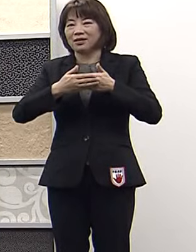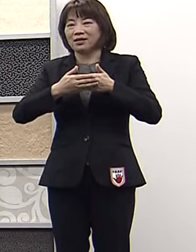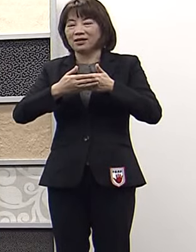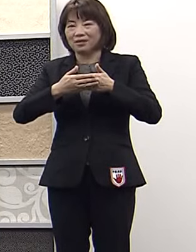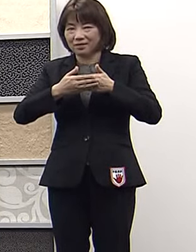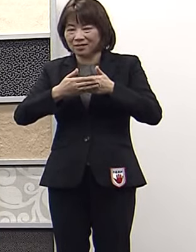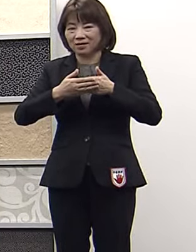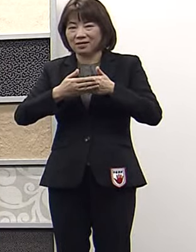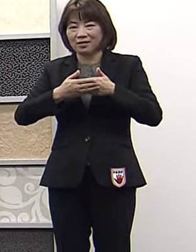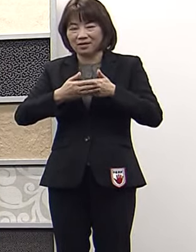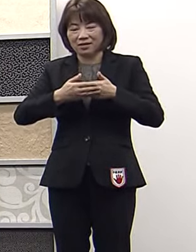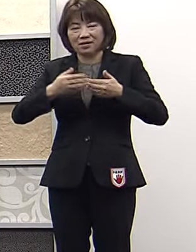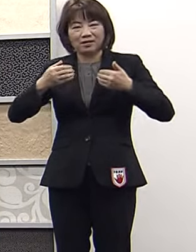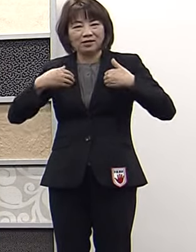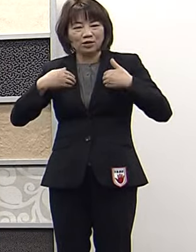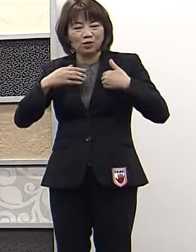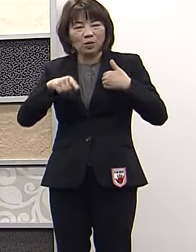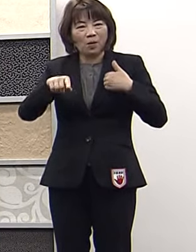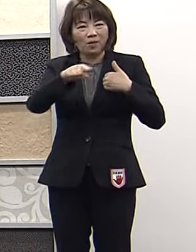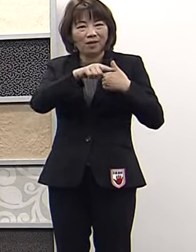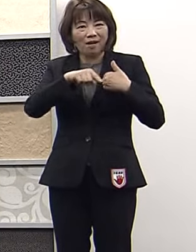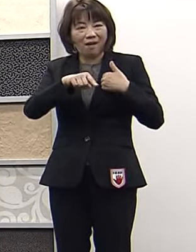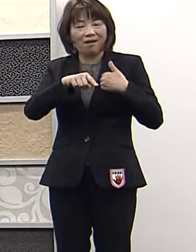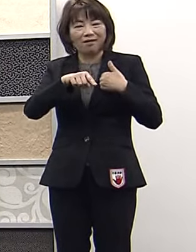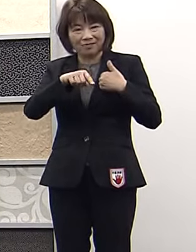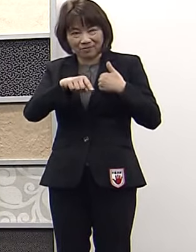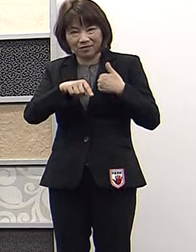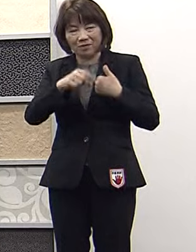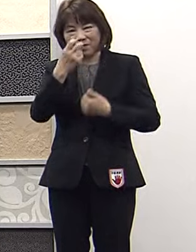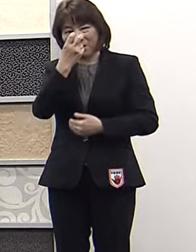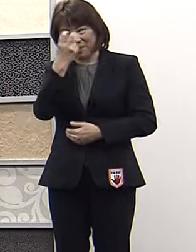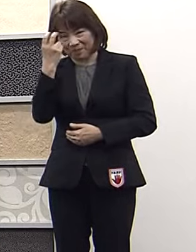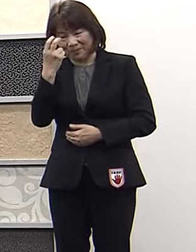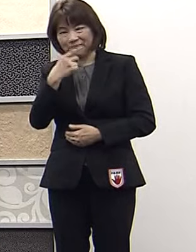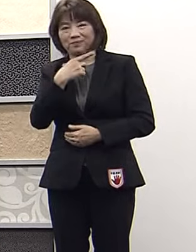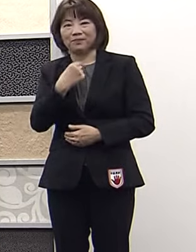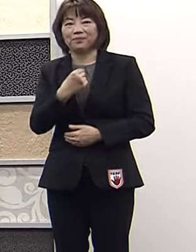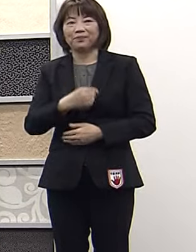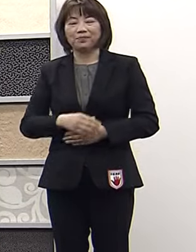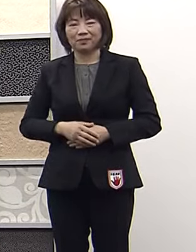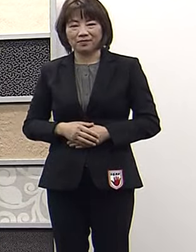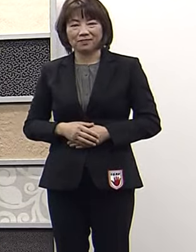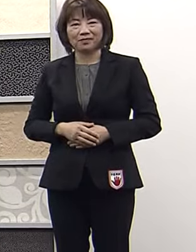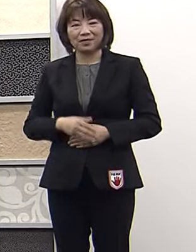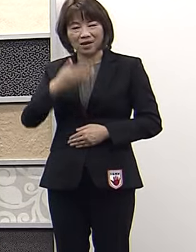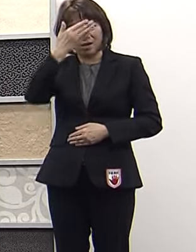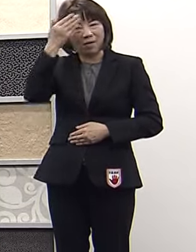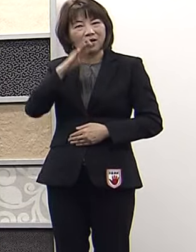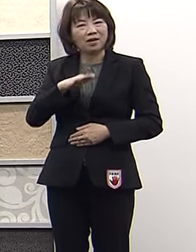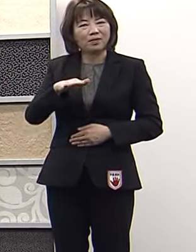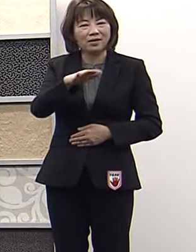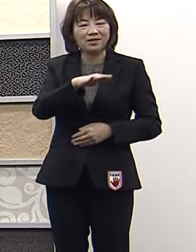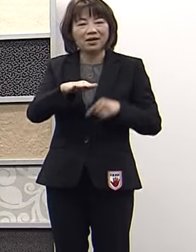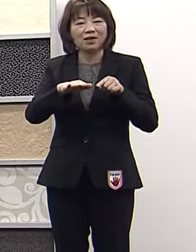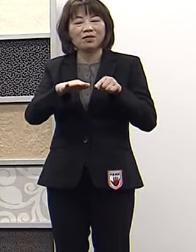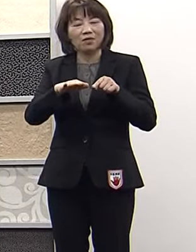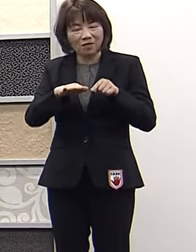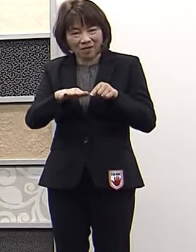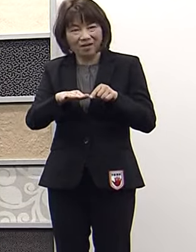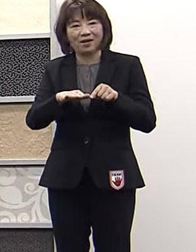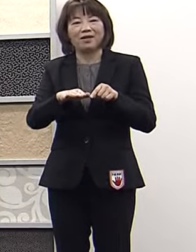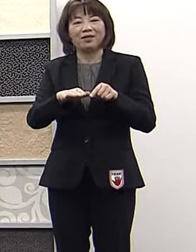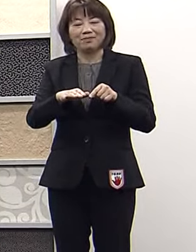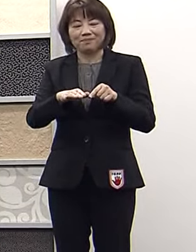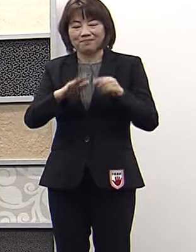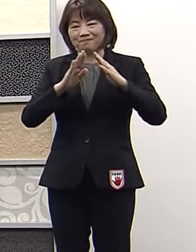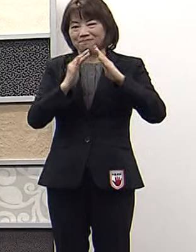支援の求める声を上げていただく環境でも、早く作ってですね、その君たちはこうやってることは大変尊いこと